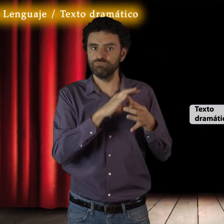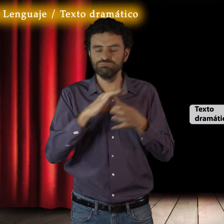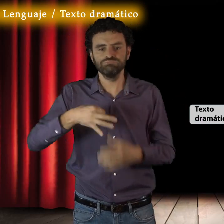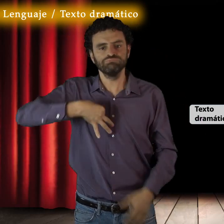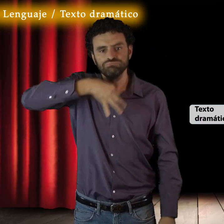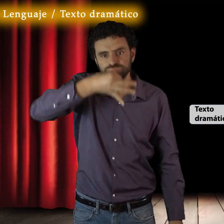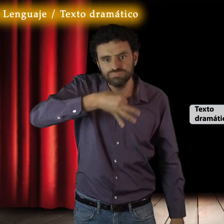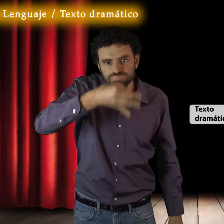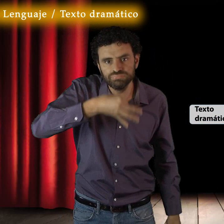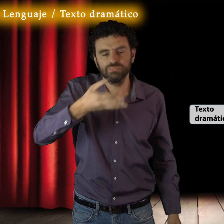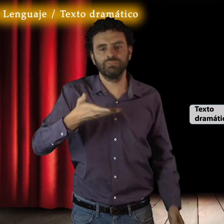sentimientos